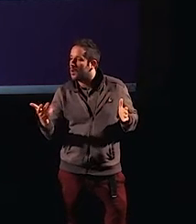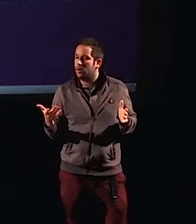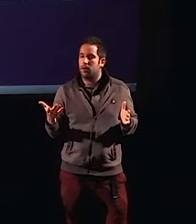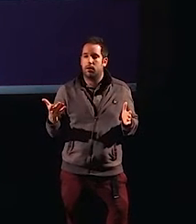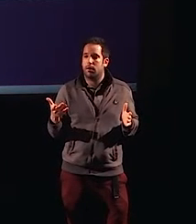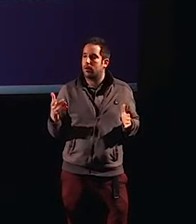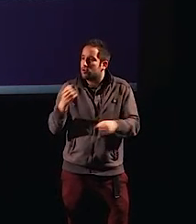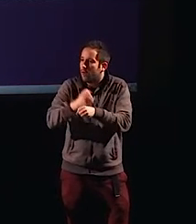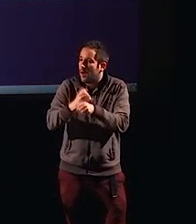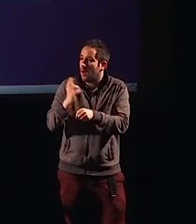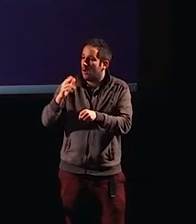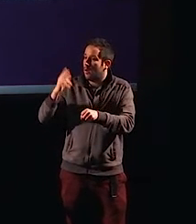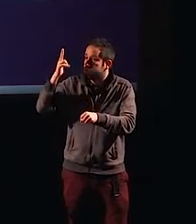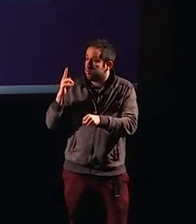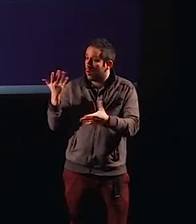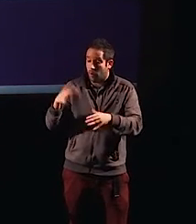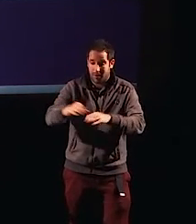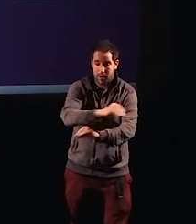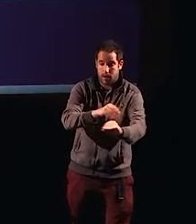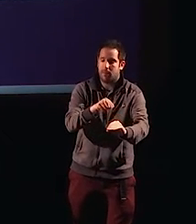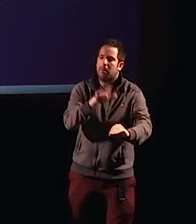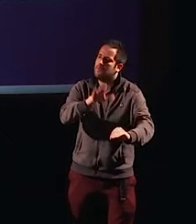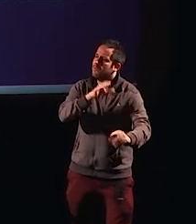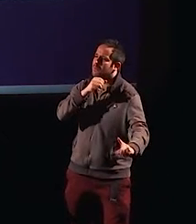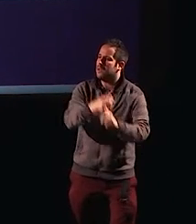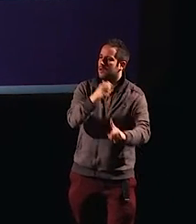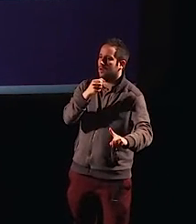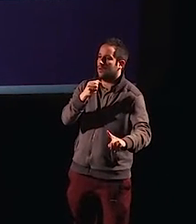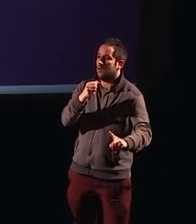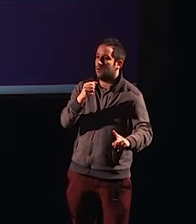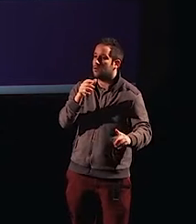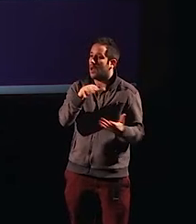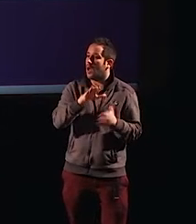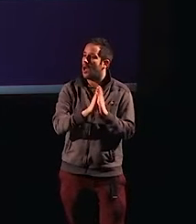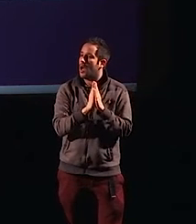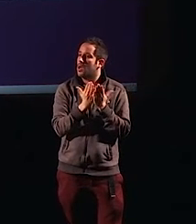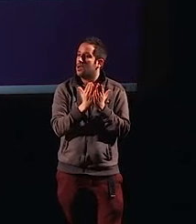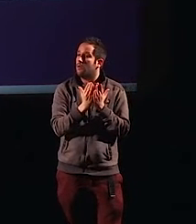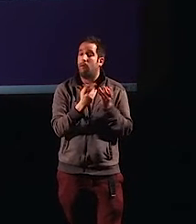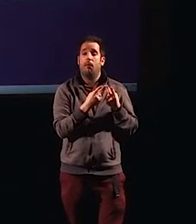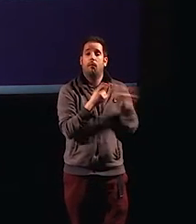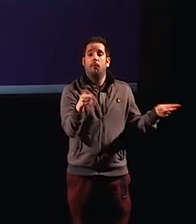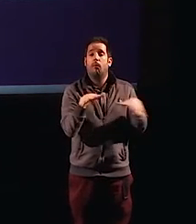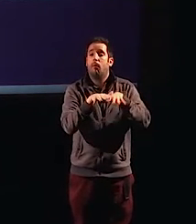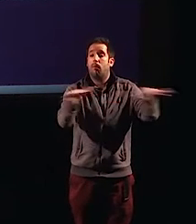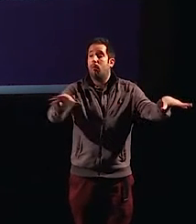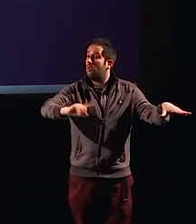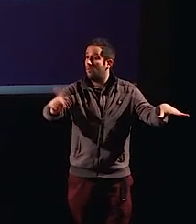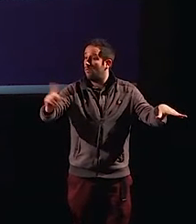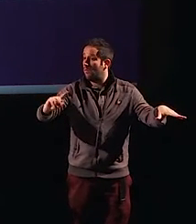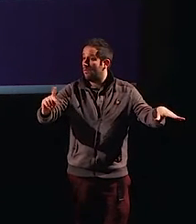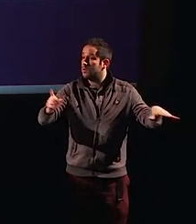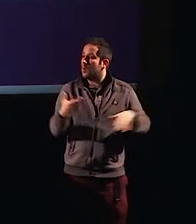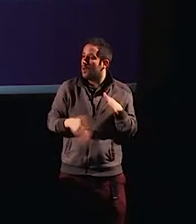Il a commencé son travail sur du terrain qui est du terrain militant. Surveiller et punir est un bouquin qui n'est pas sorti de nulle part. Il n'est pas sorti